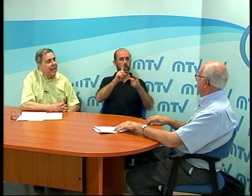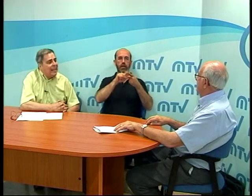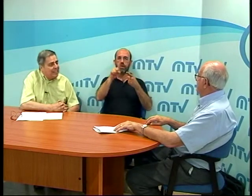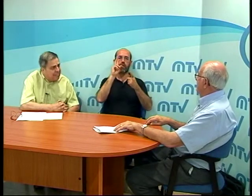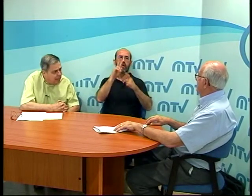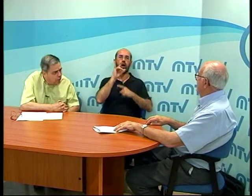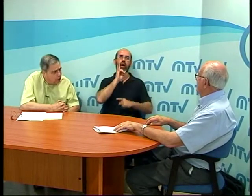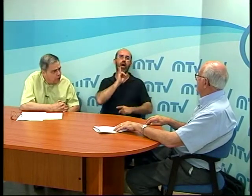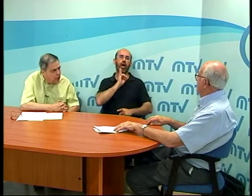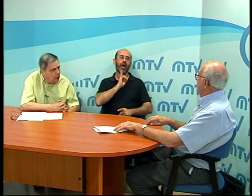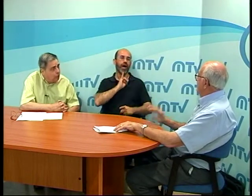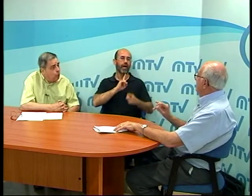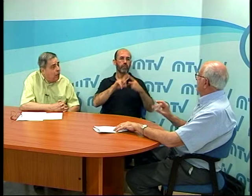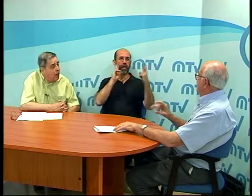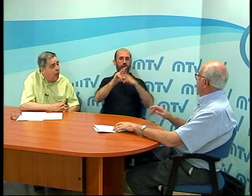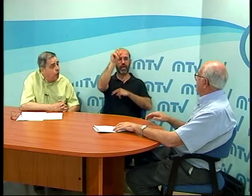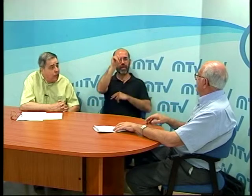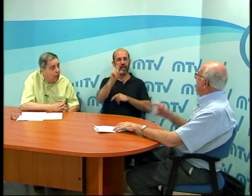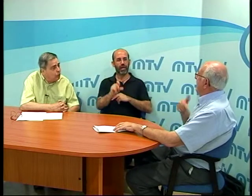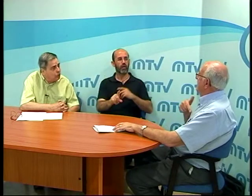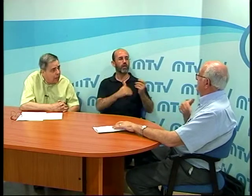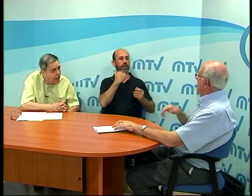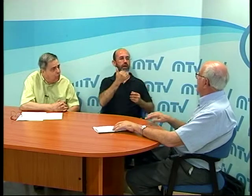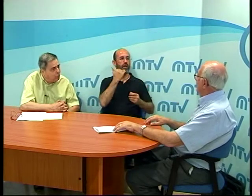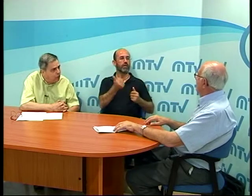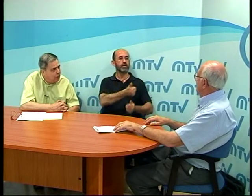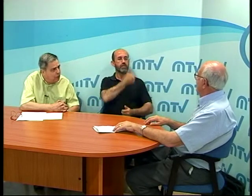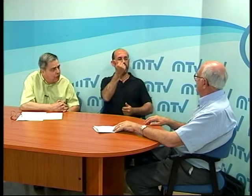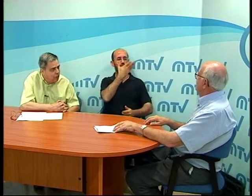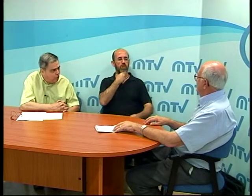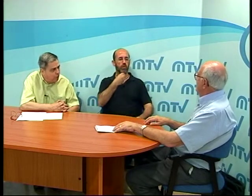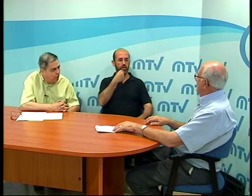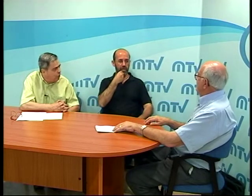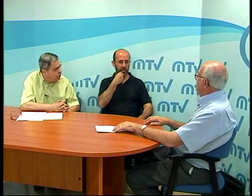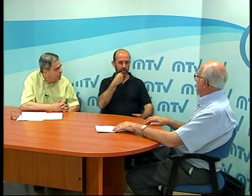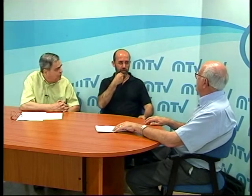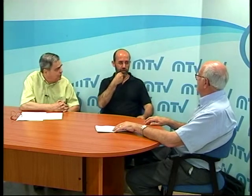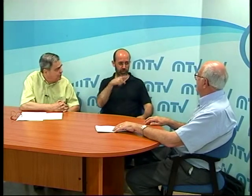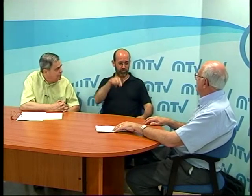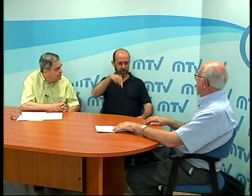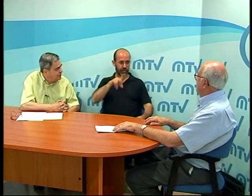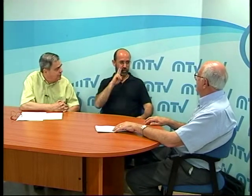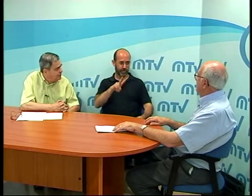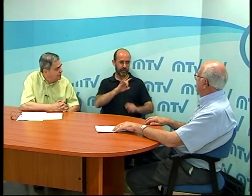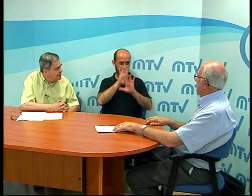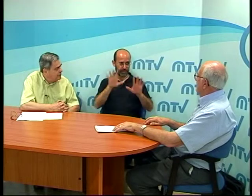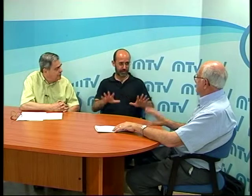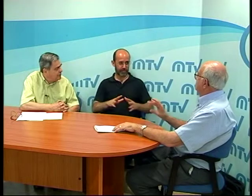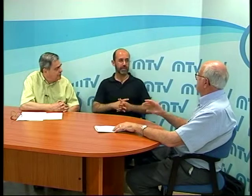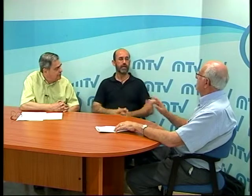quedado encantados con algo tan bonito como lo que vieron hoy.